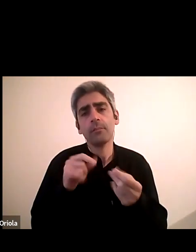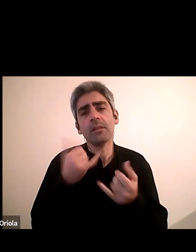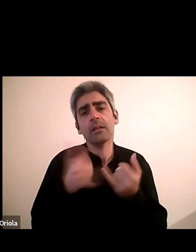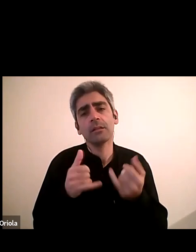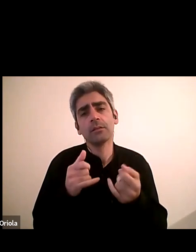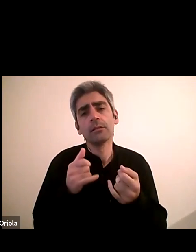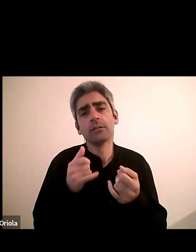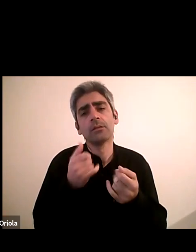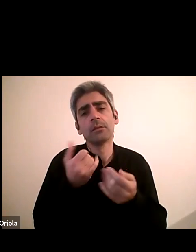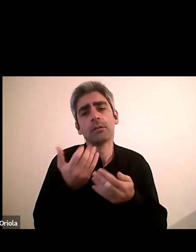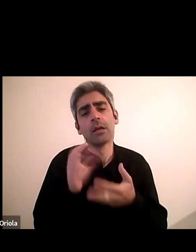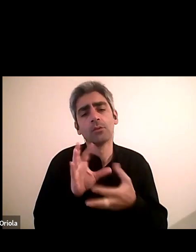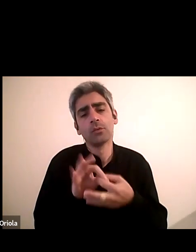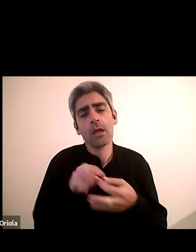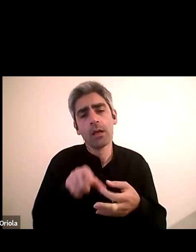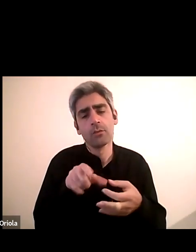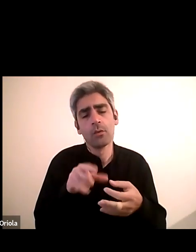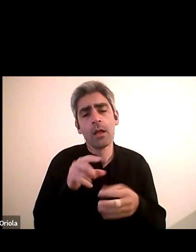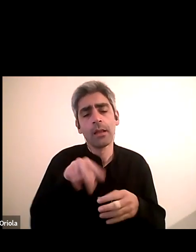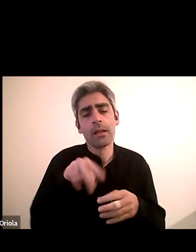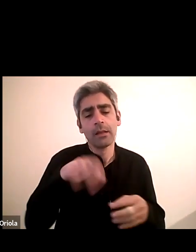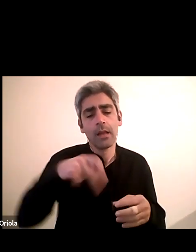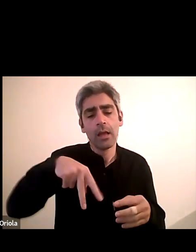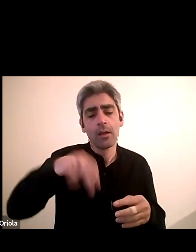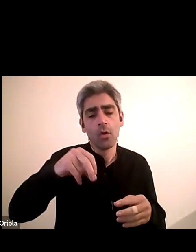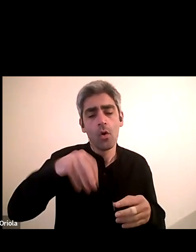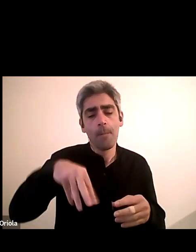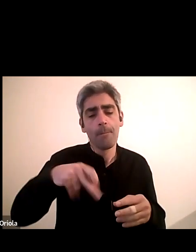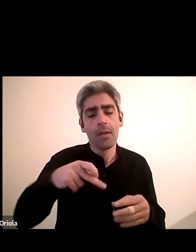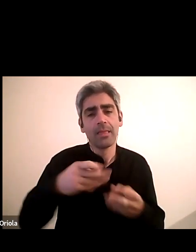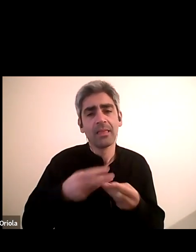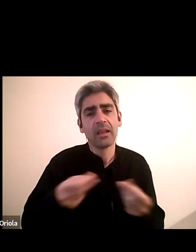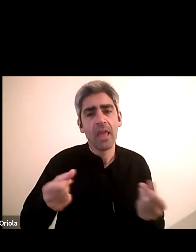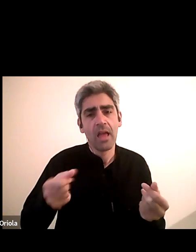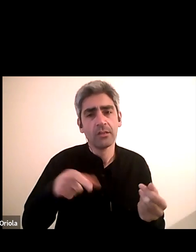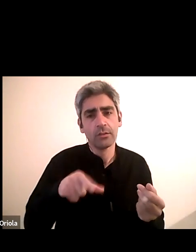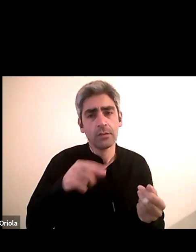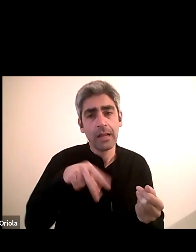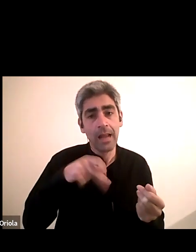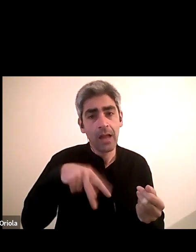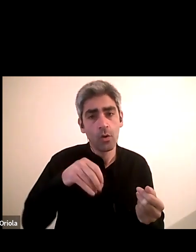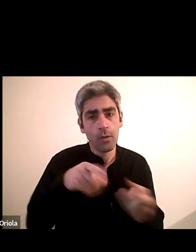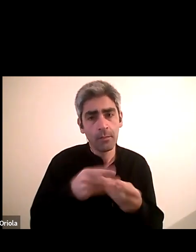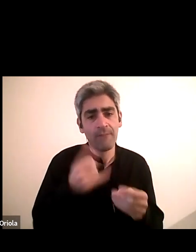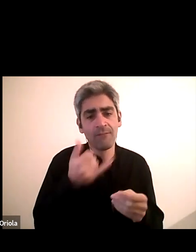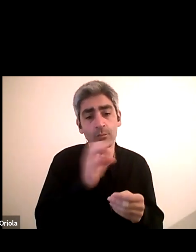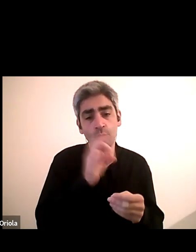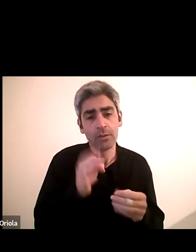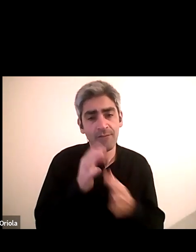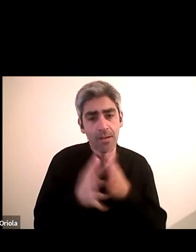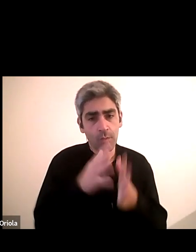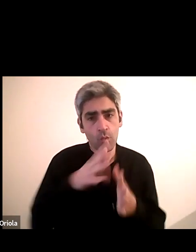aos nanomateriais. Os nanomateriais, para termos uma ideia, 20% dos produtos fabricados no